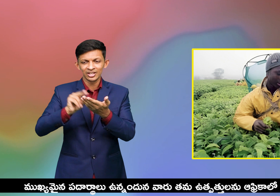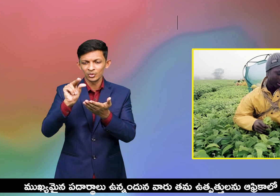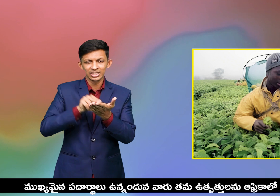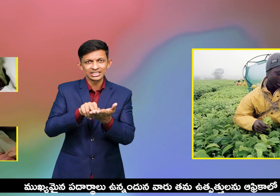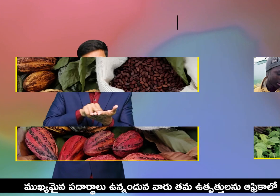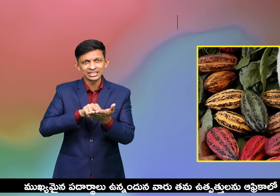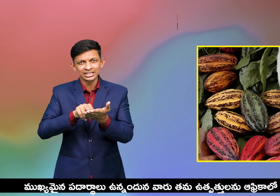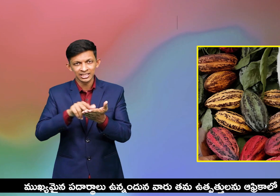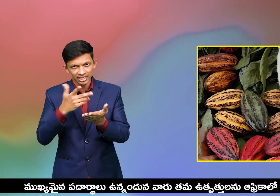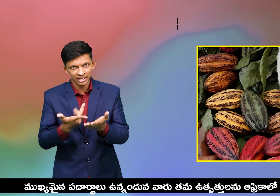కోరుకున్నారు.